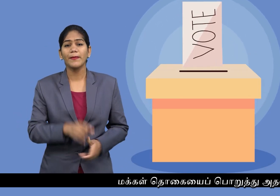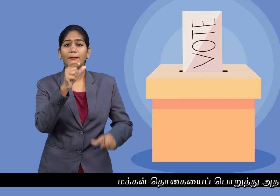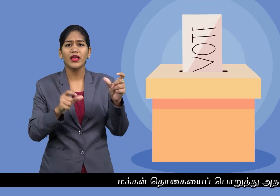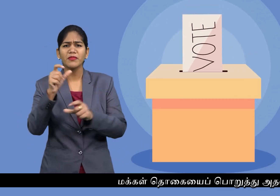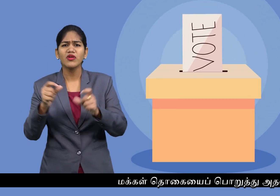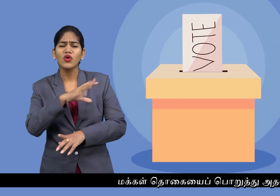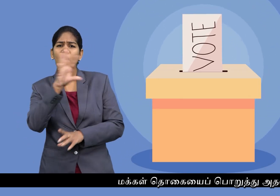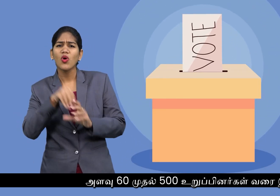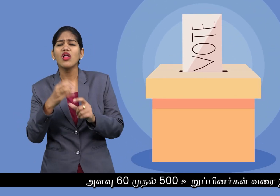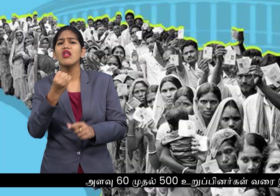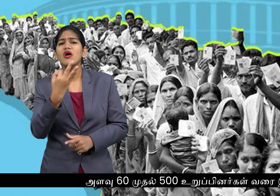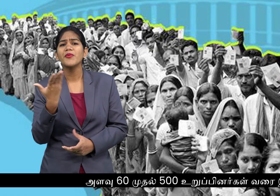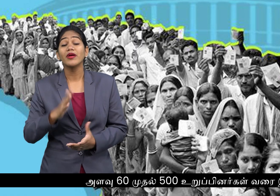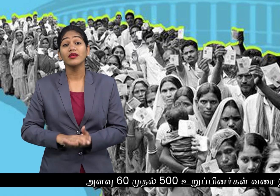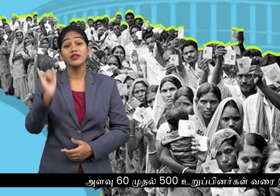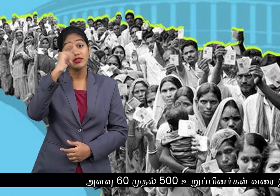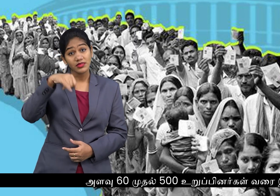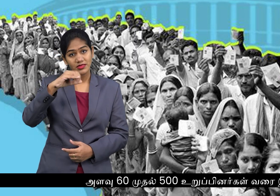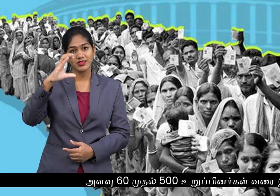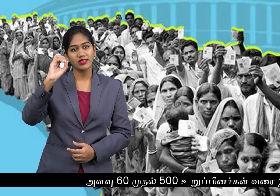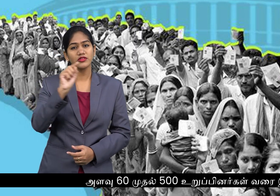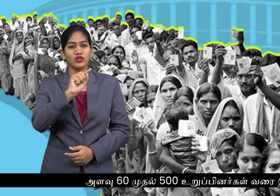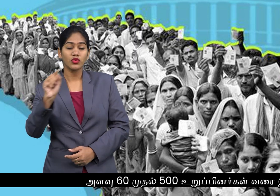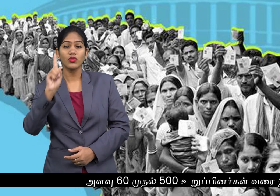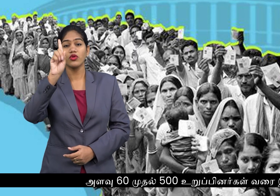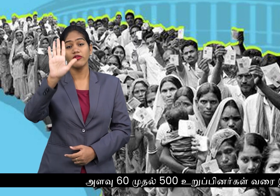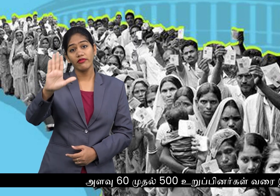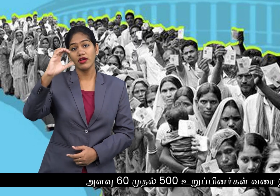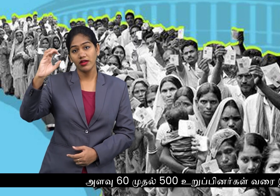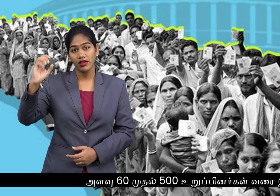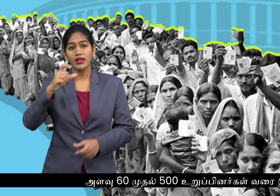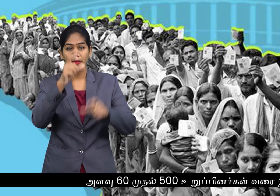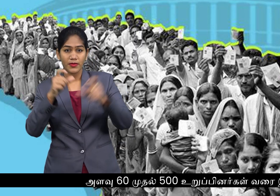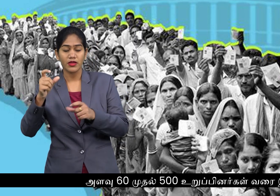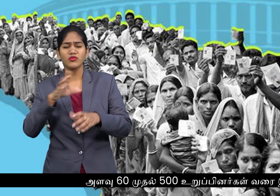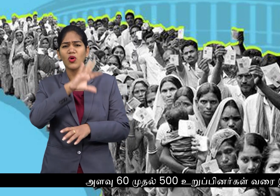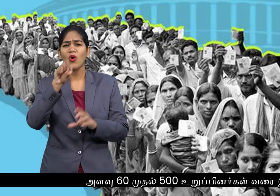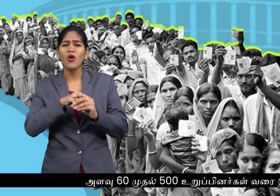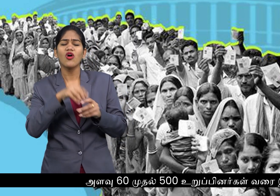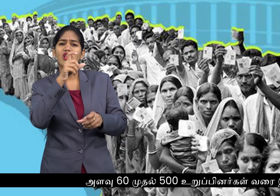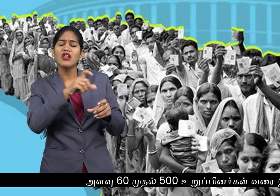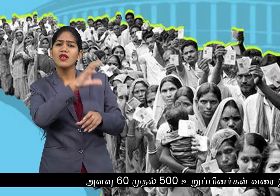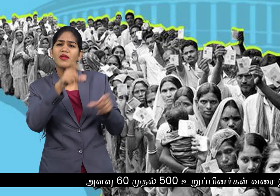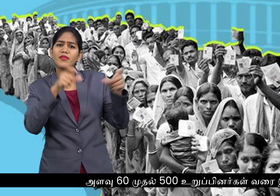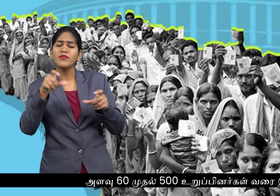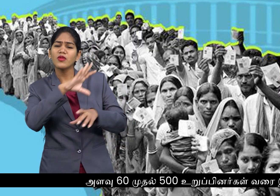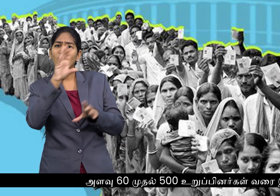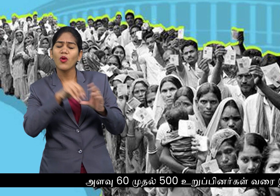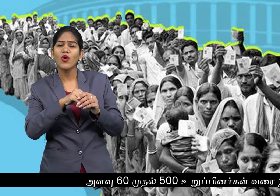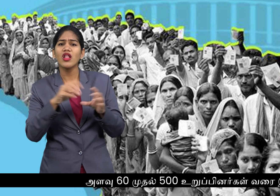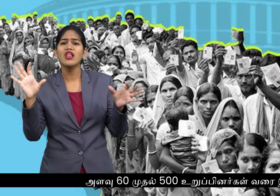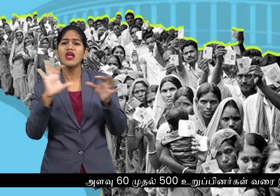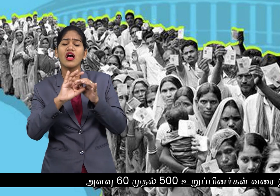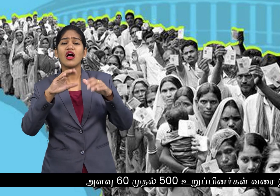மக்கள் தொகையை பொறுத்து அதன் அளவு 60 முதல் 500 உறுப்பினர்கள் வரை இருக்கும்.